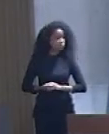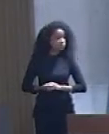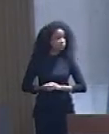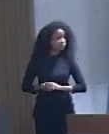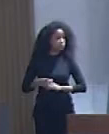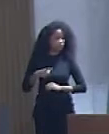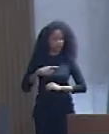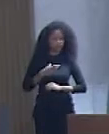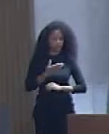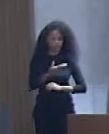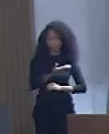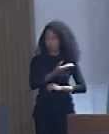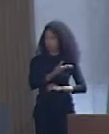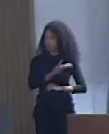Aqui, um companheiro.